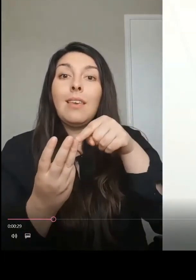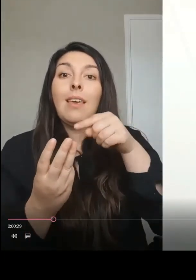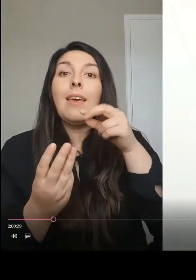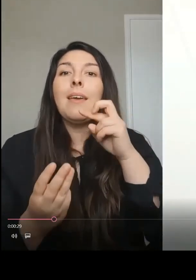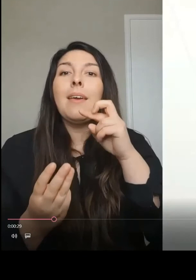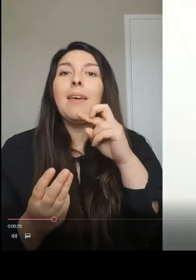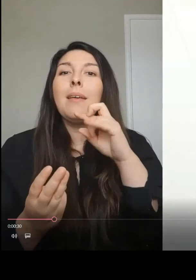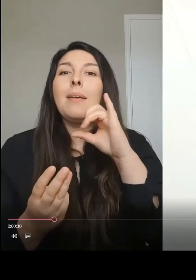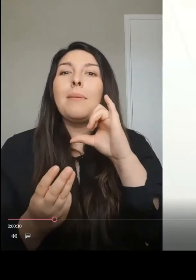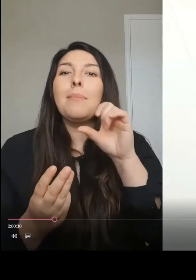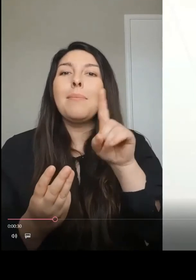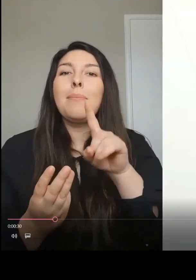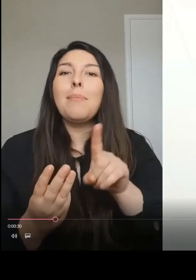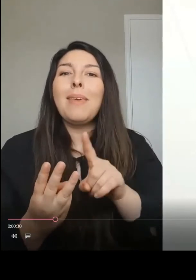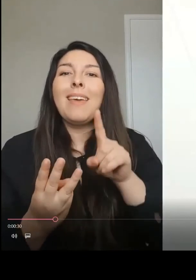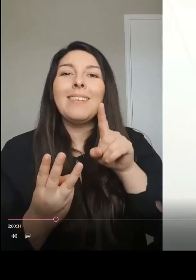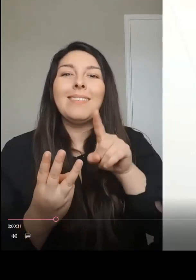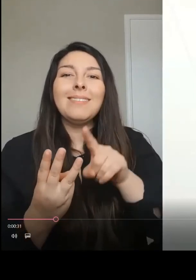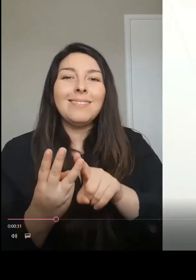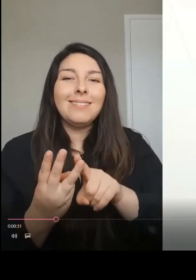superior, PIES.